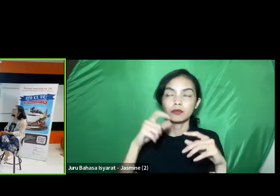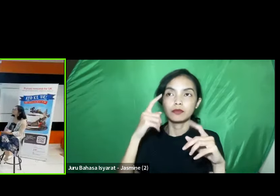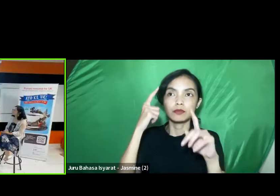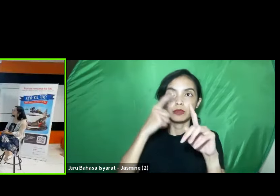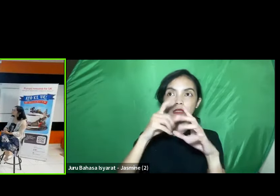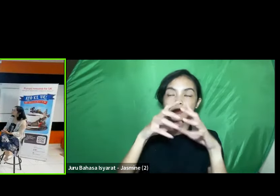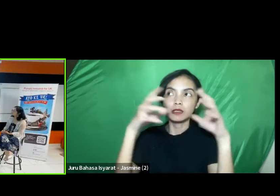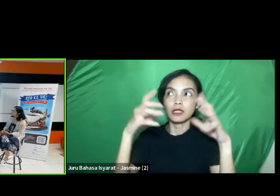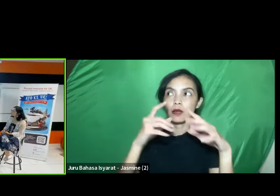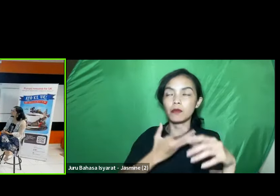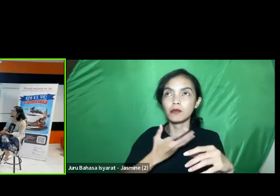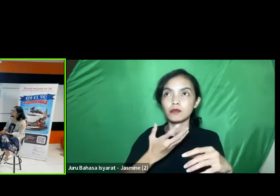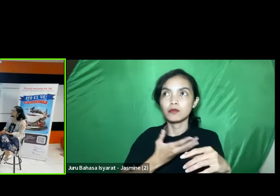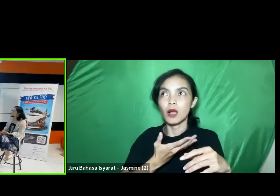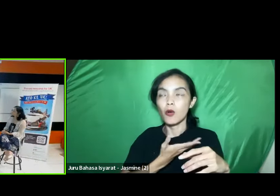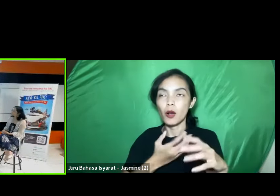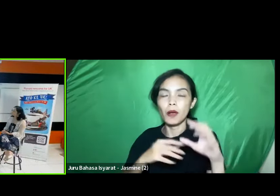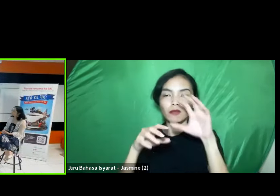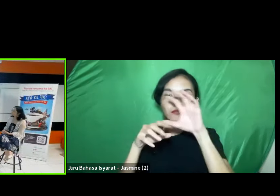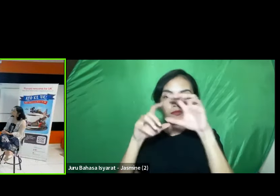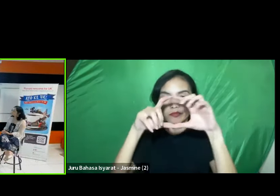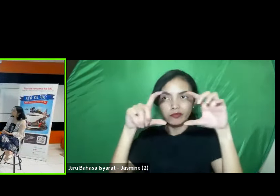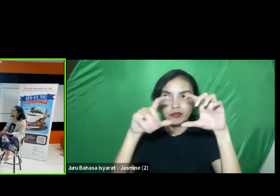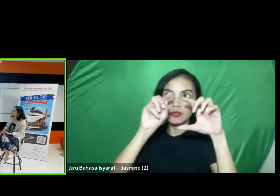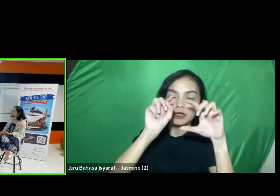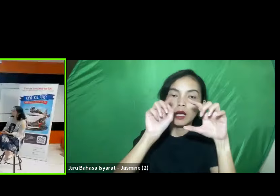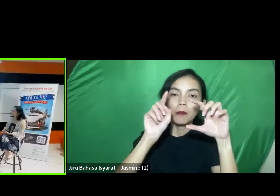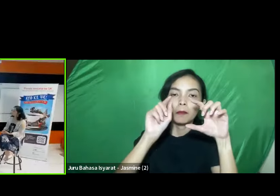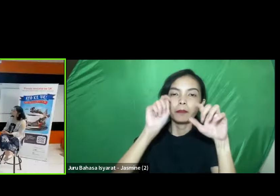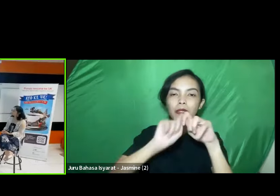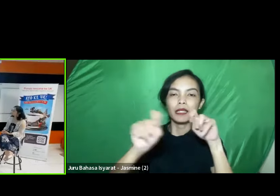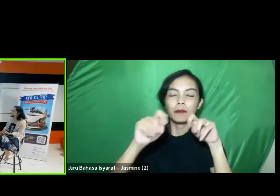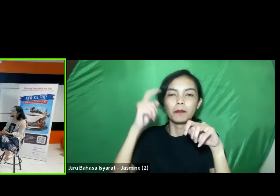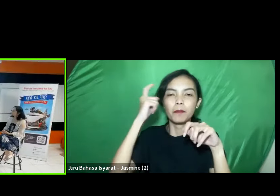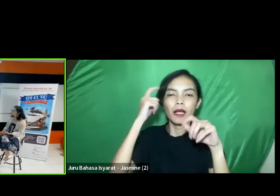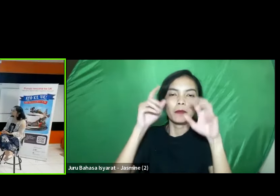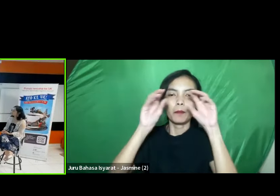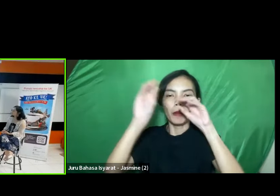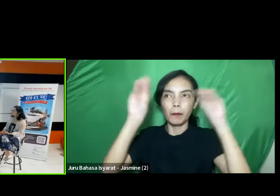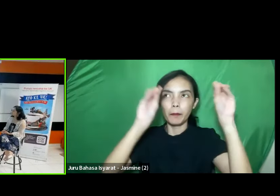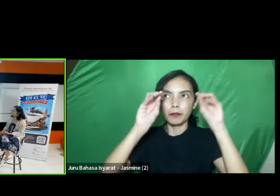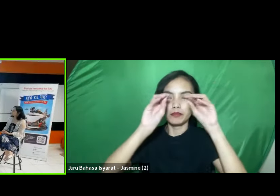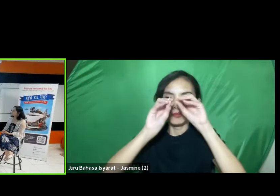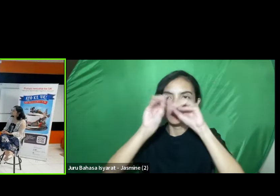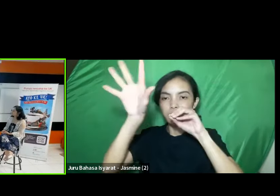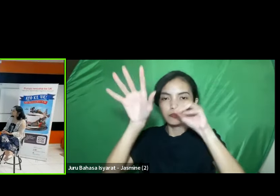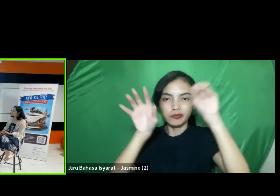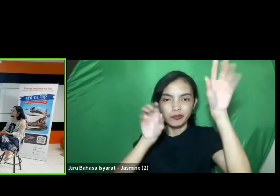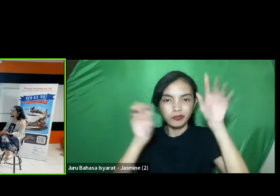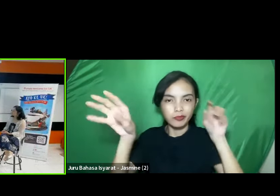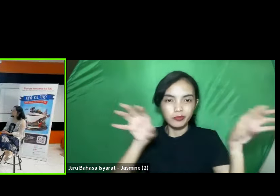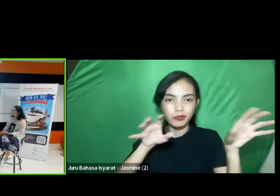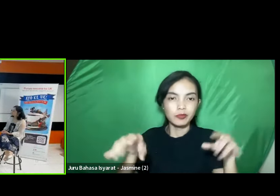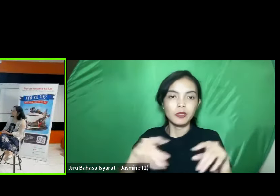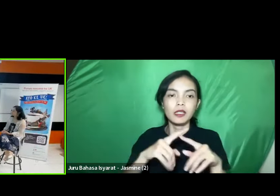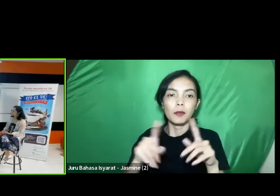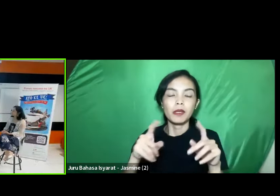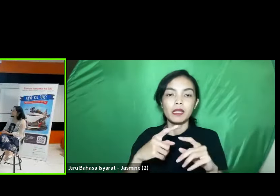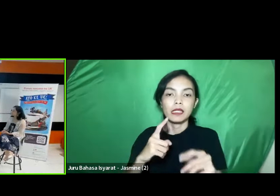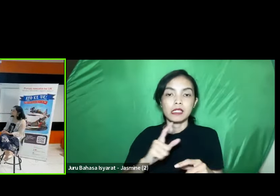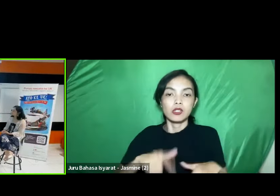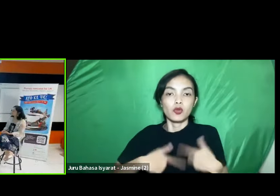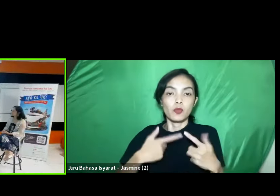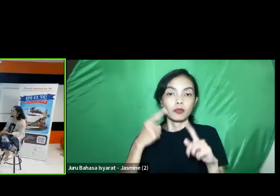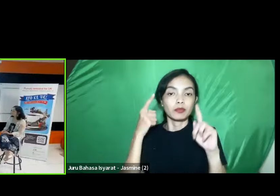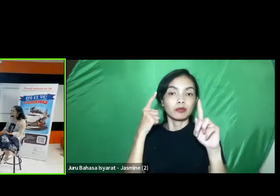ee portfolio highlight hidup dan segala macam tapi Core misi hidup itu penting menurut saya itu fondasi